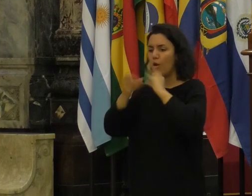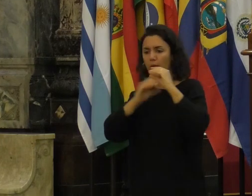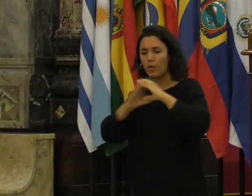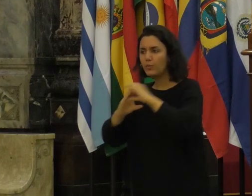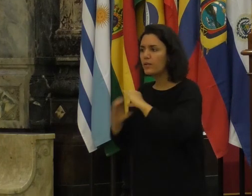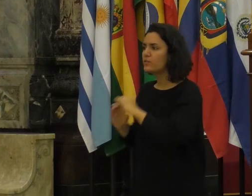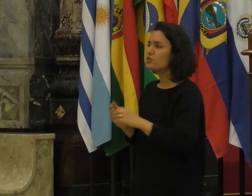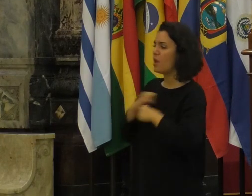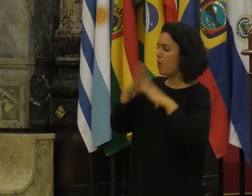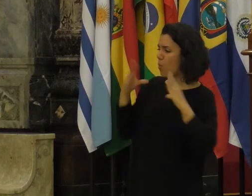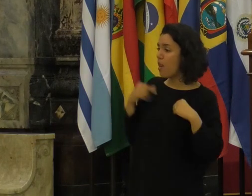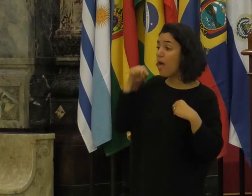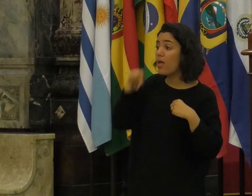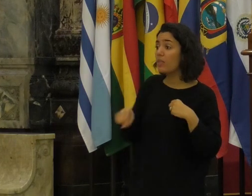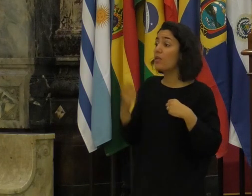hace falta recursos.